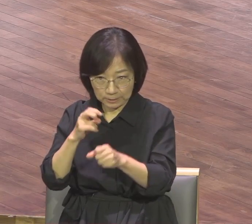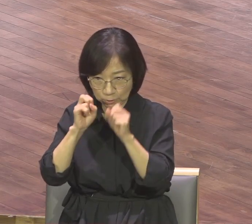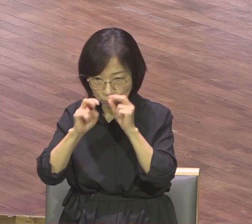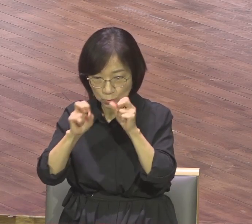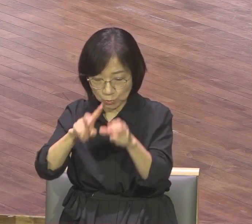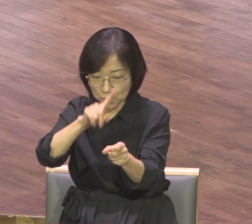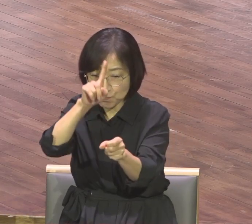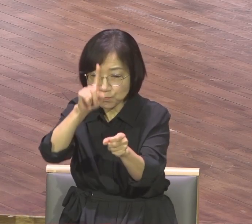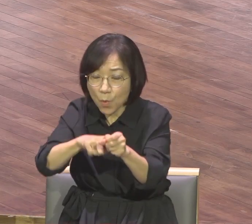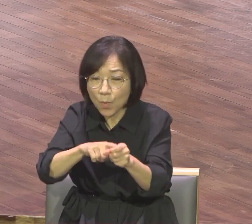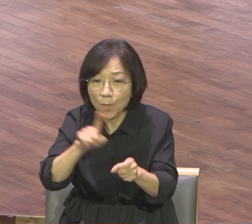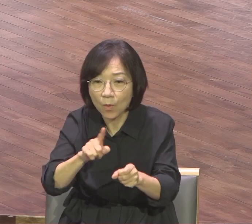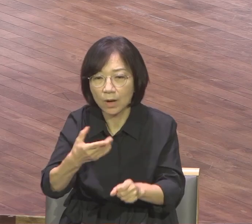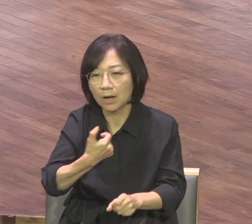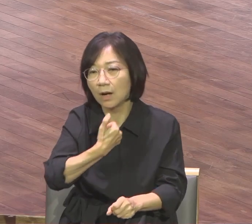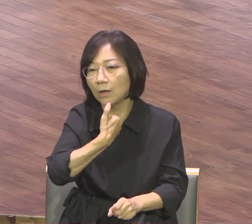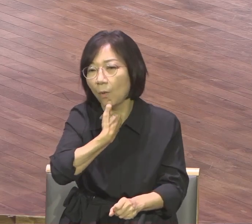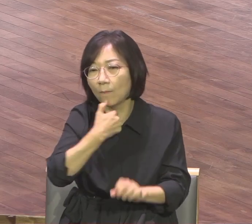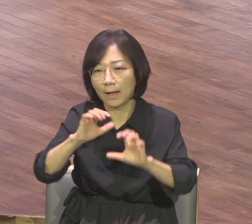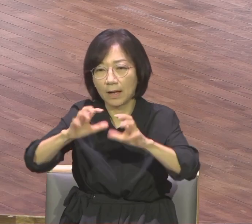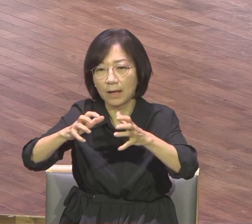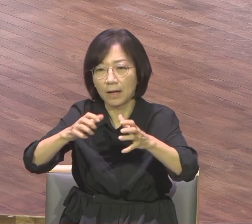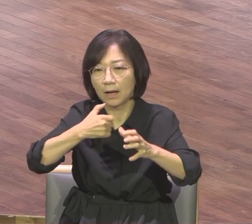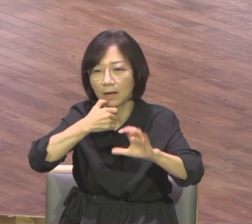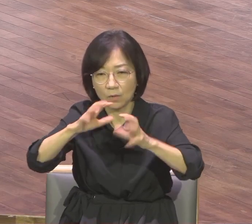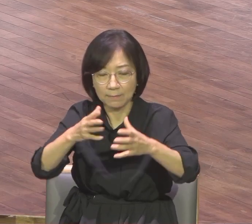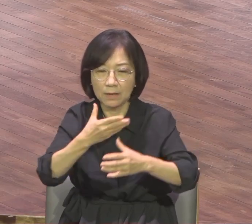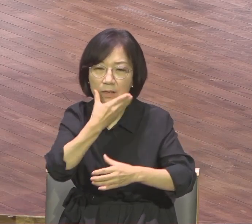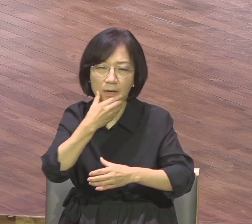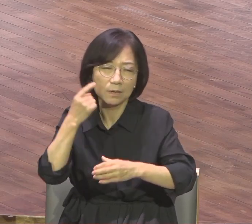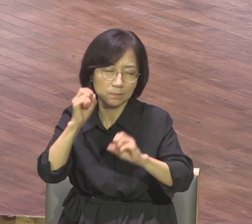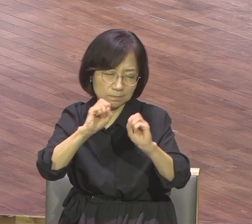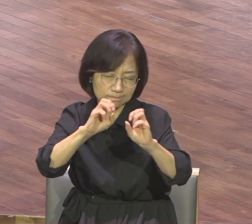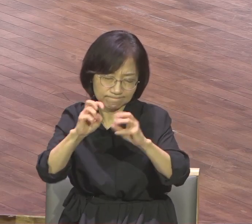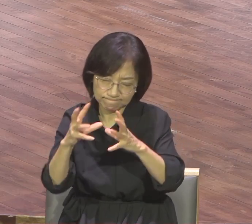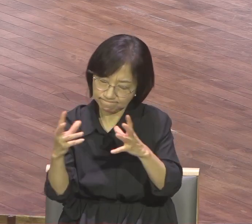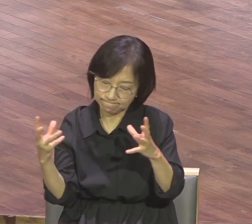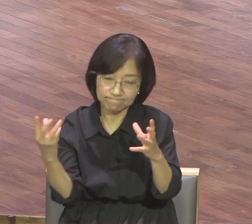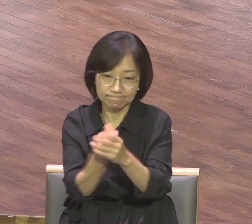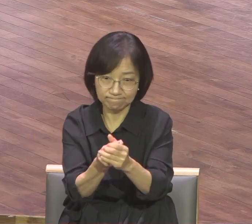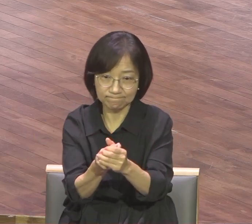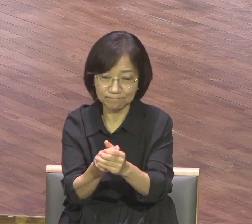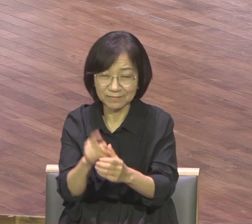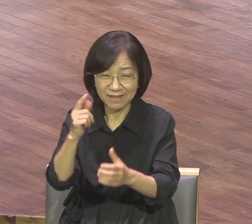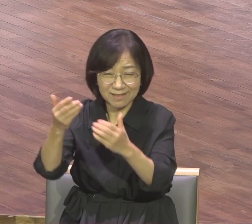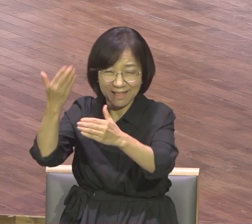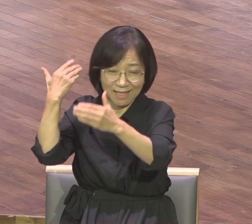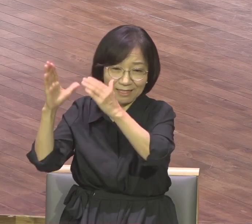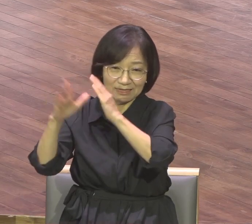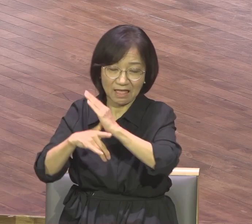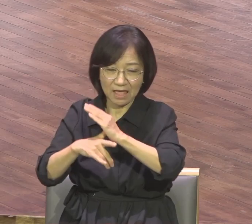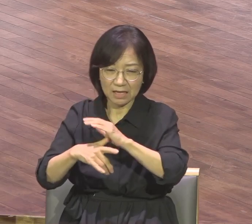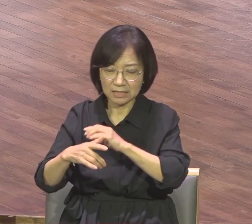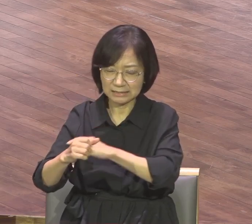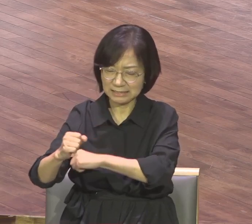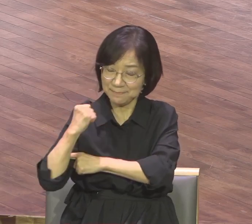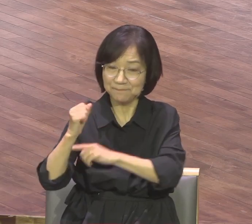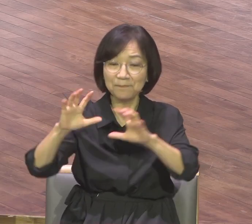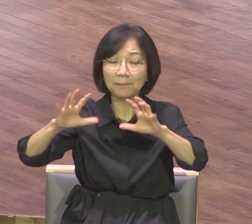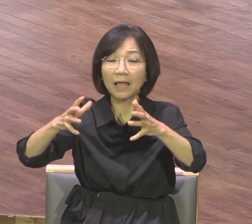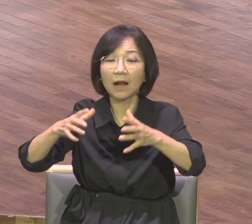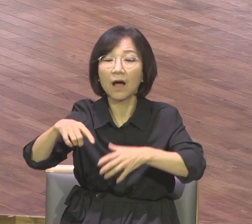뭐냐? 로마 복음화였어요. 그 당시 최강대국 로마